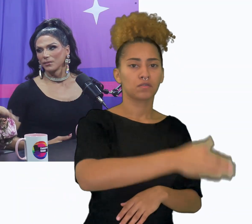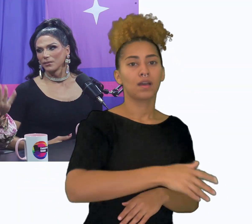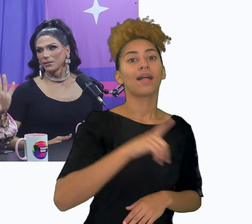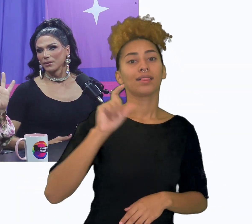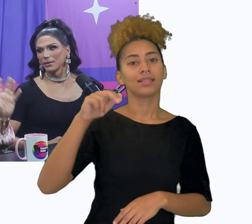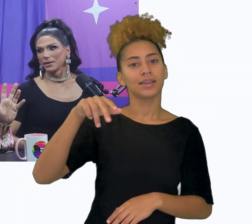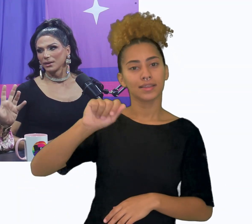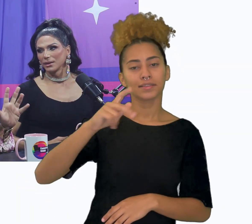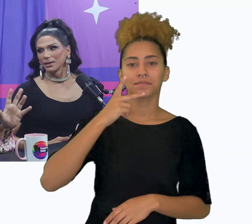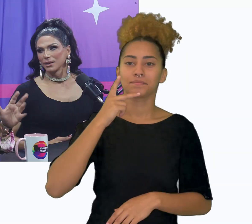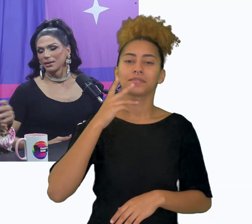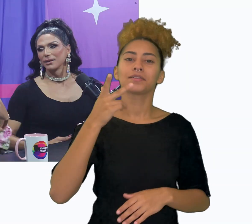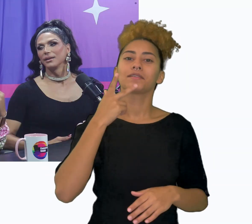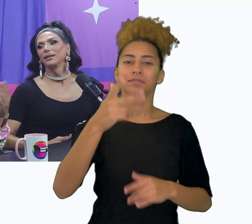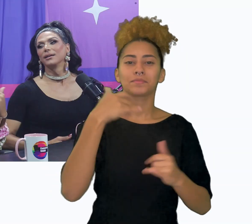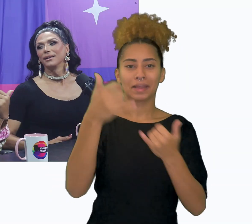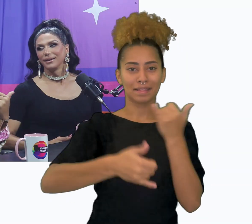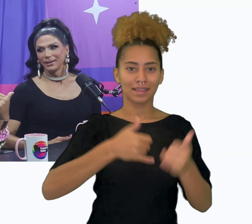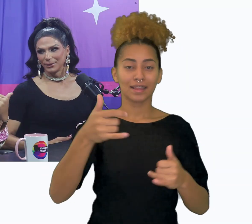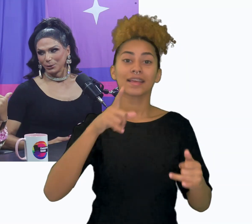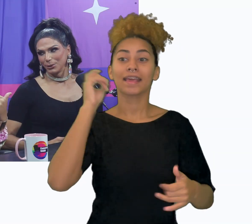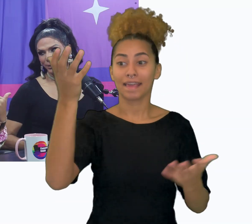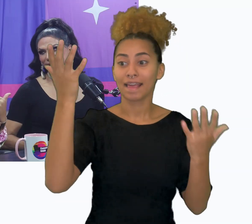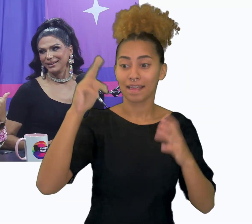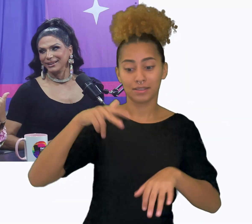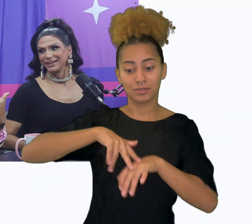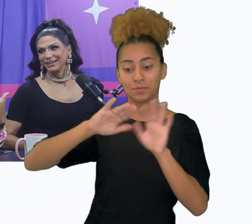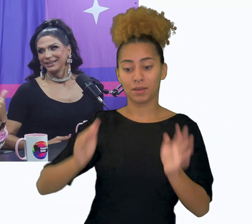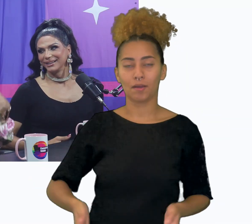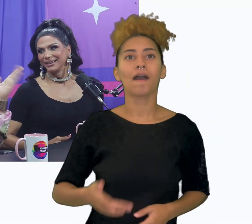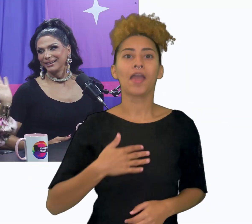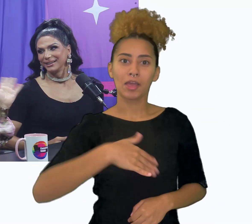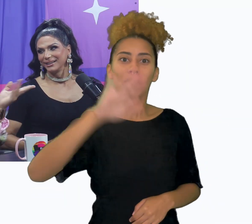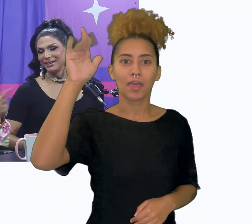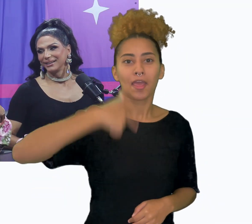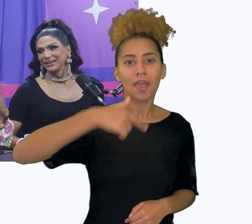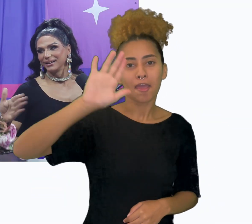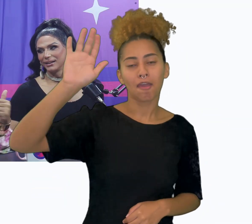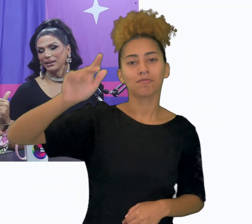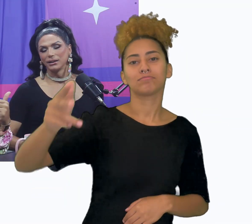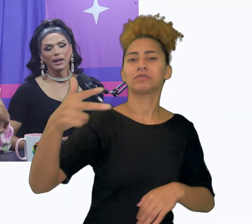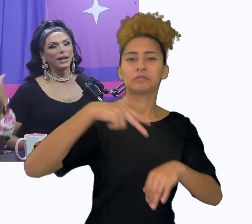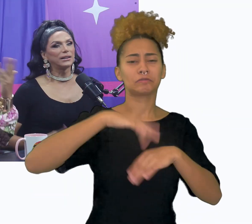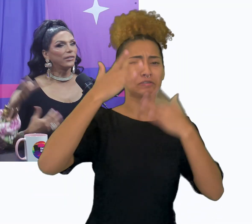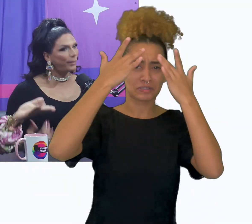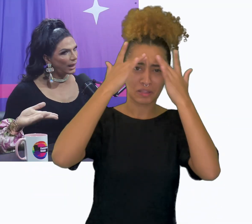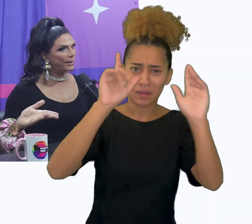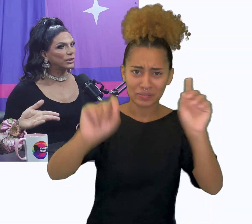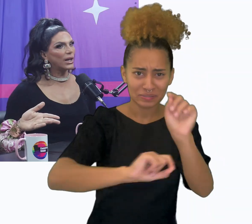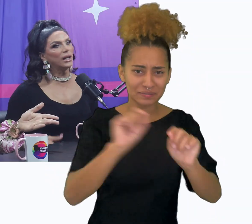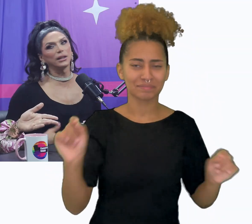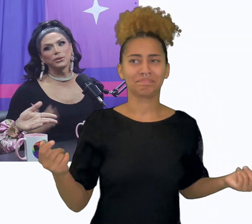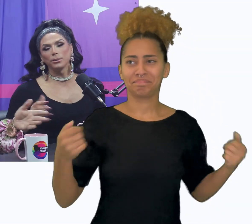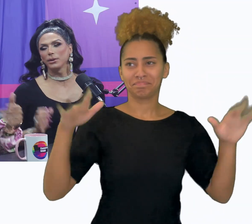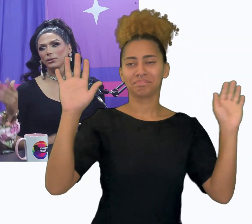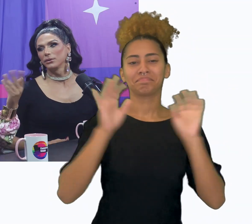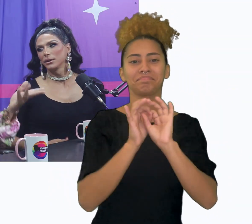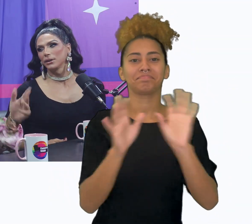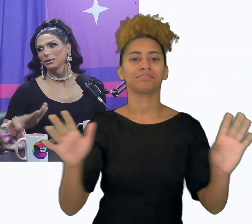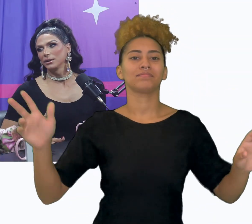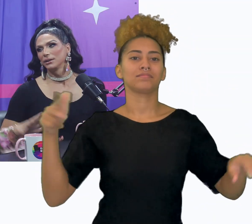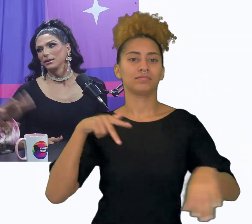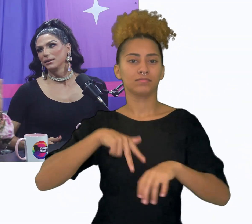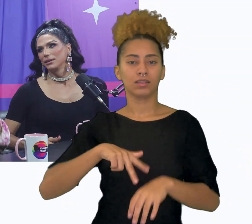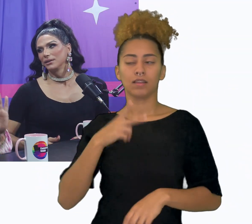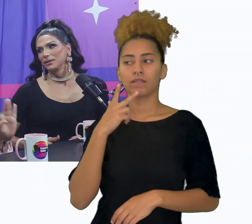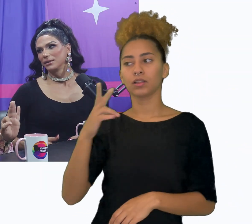uma brincadeira. Quem quer subir no palco? E eu subi. Eu não sabia nem o que Ruge, era. né? Tava bêbada já, né? Mas Subiu. quando eu subi,